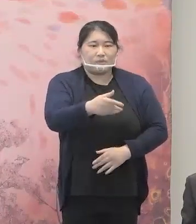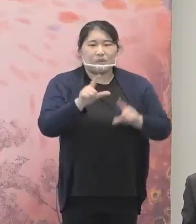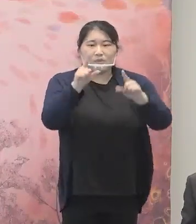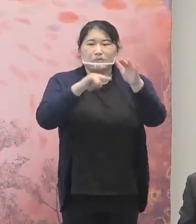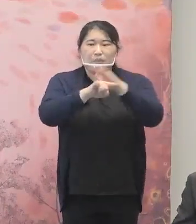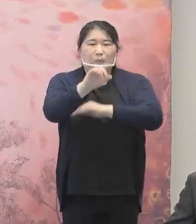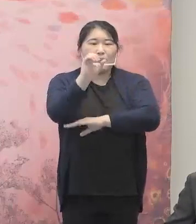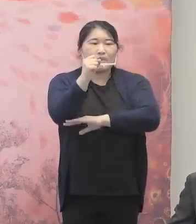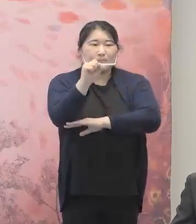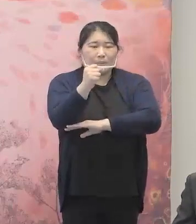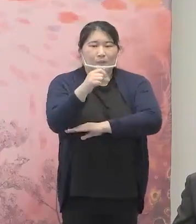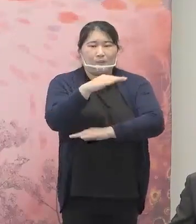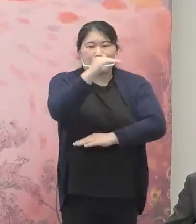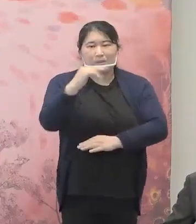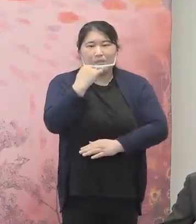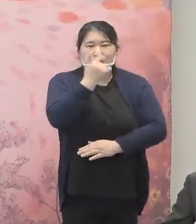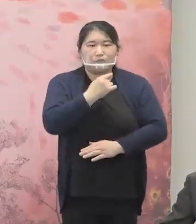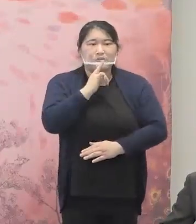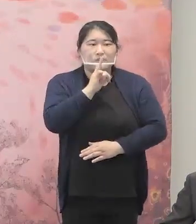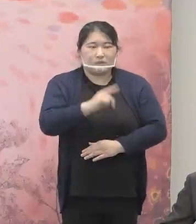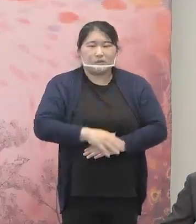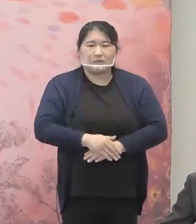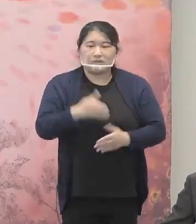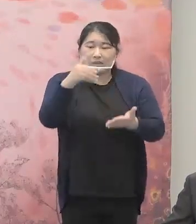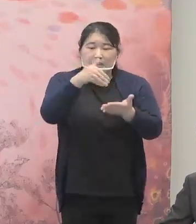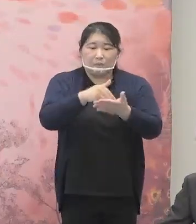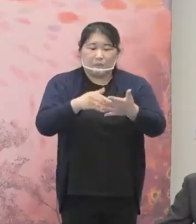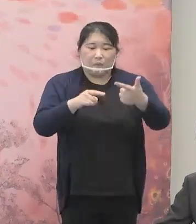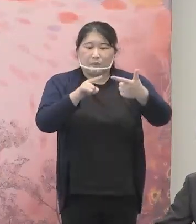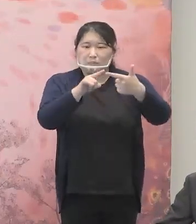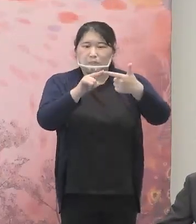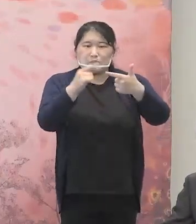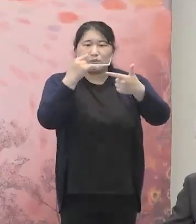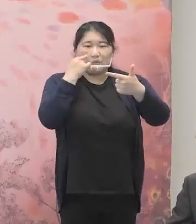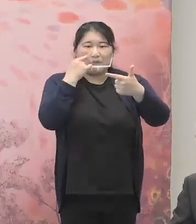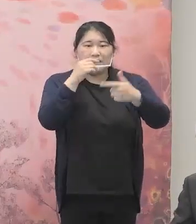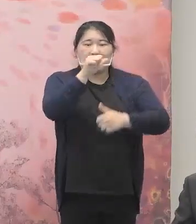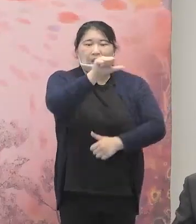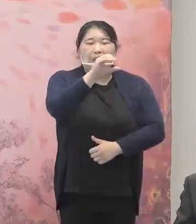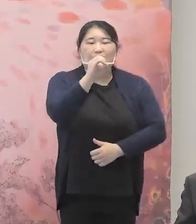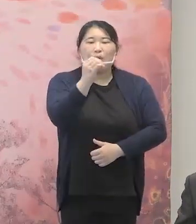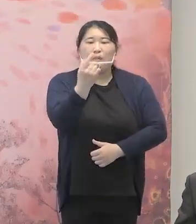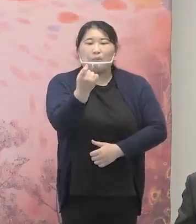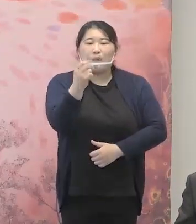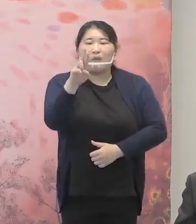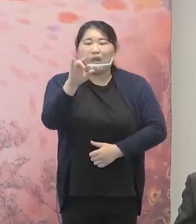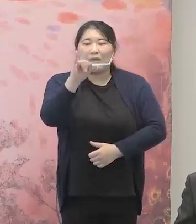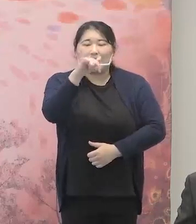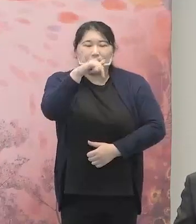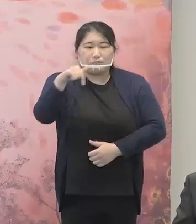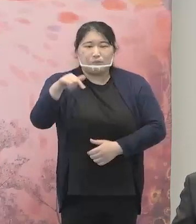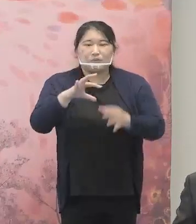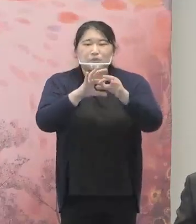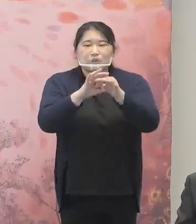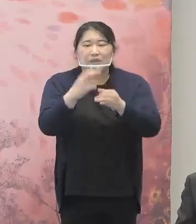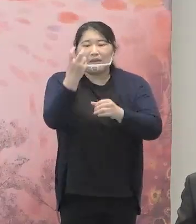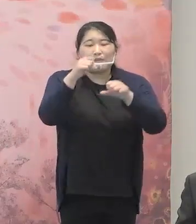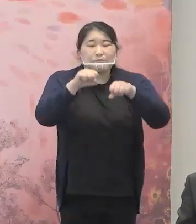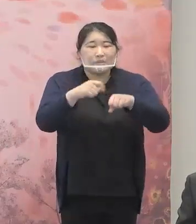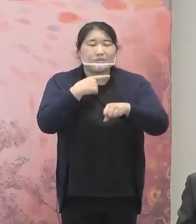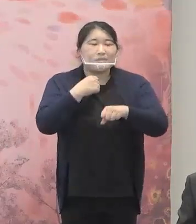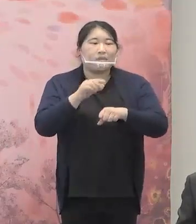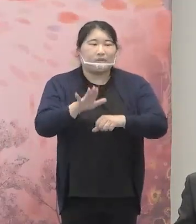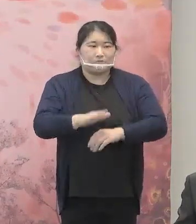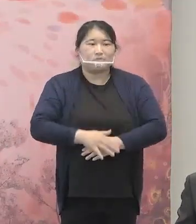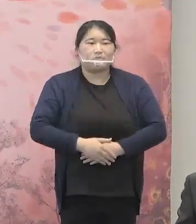日報社の山口です。最後にご紹介ありました青森ライブ、確認も含めてなんですけれ